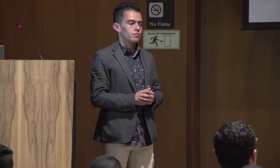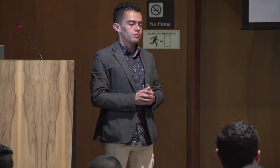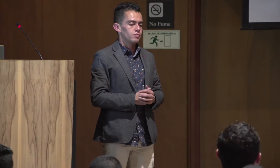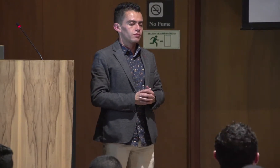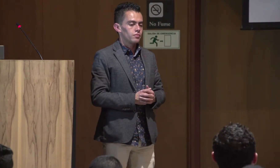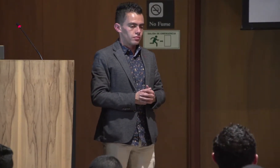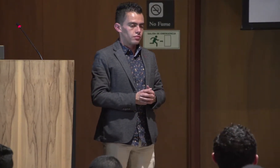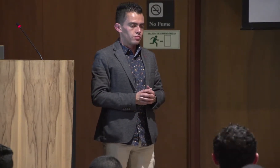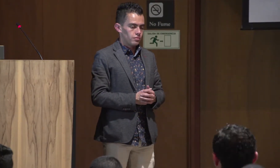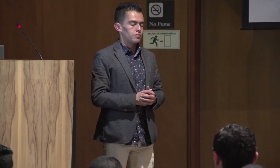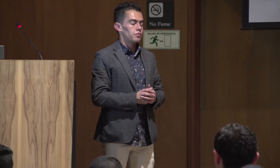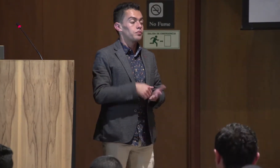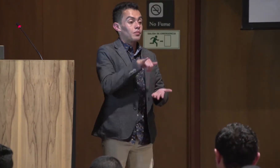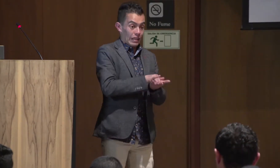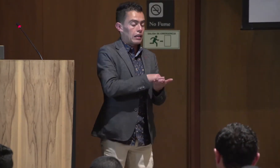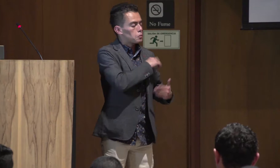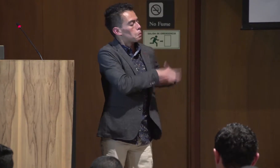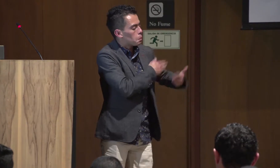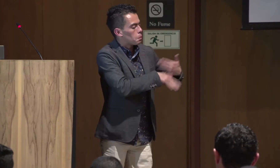con ese contexto mundial.